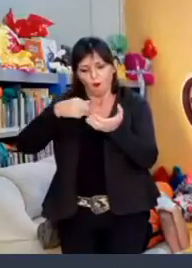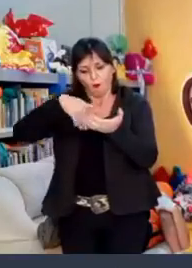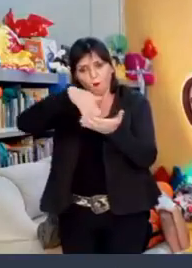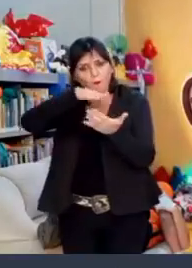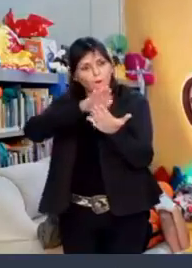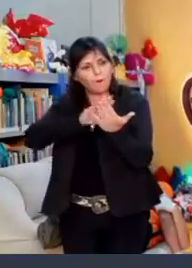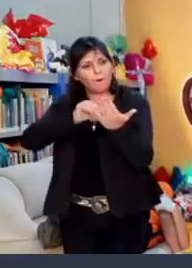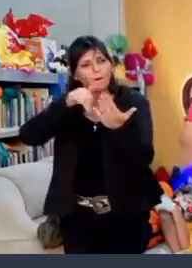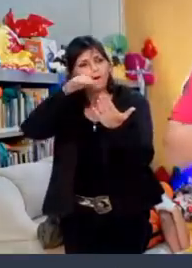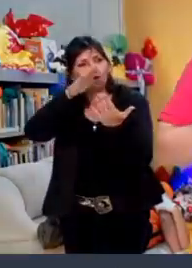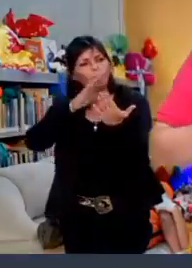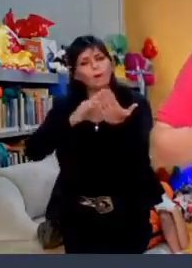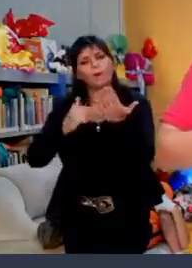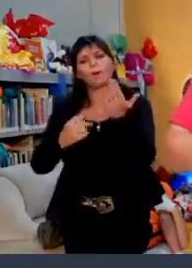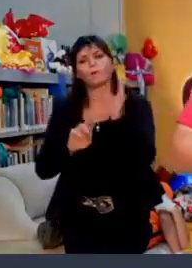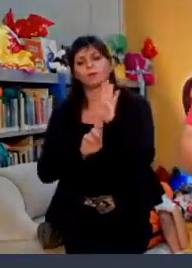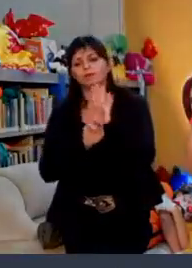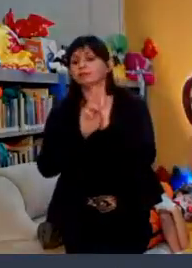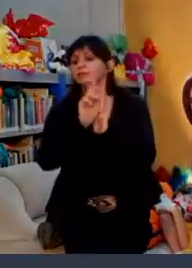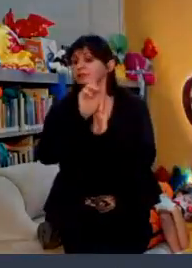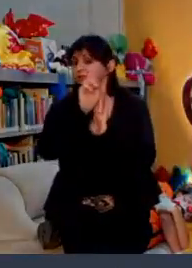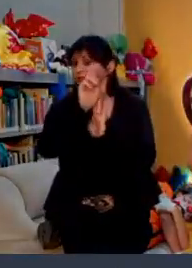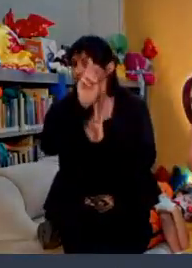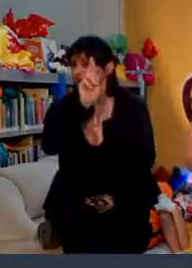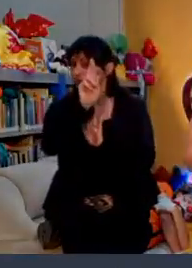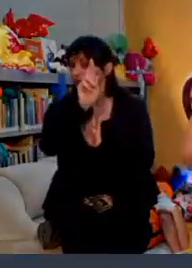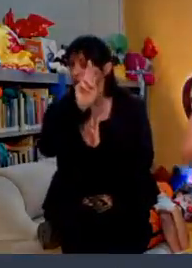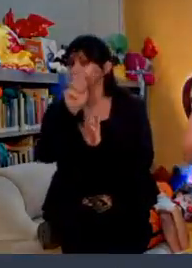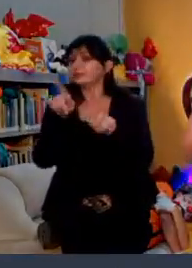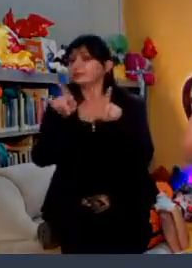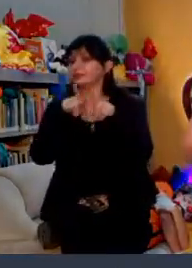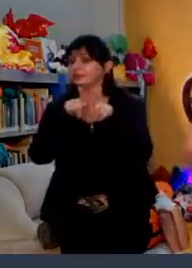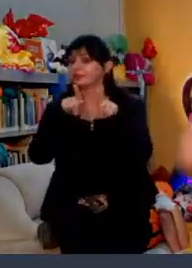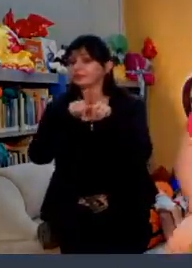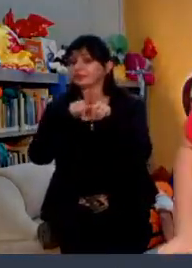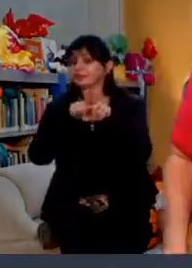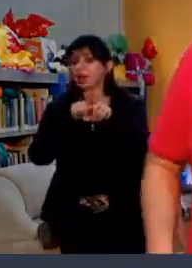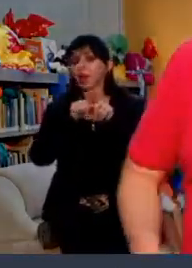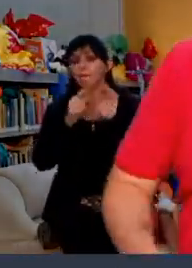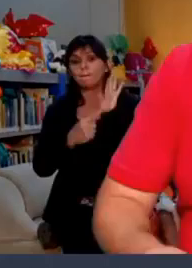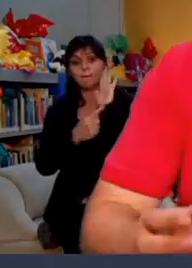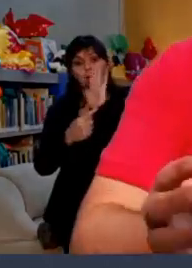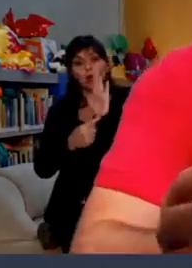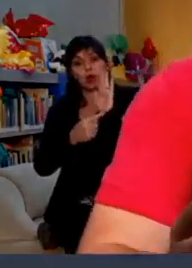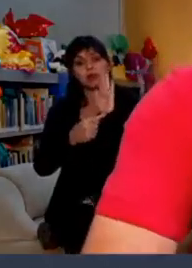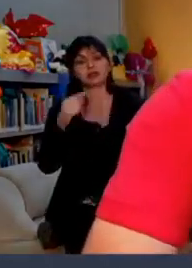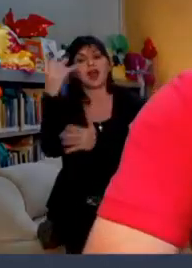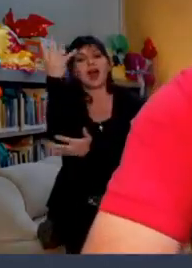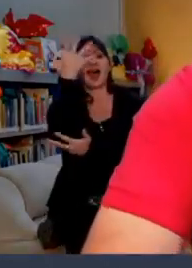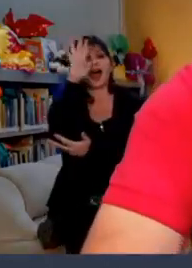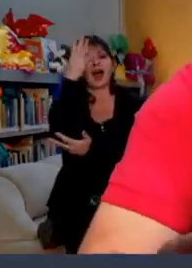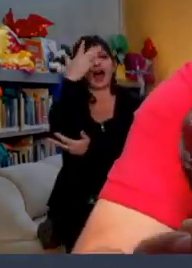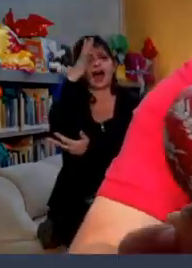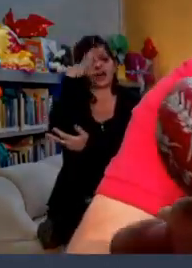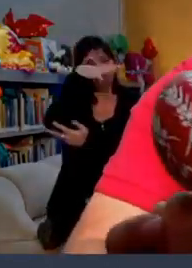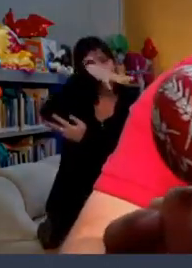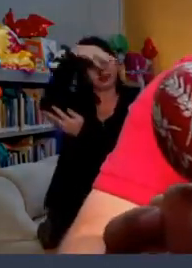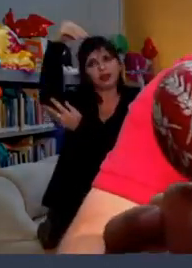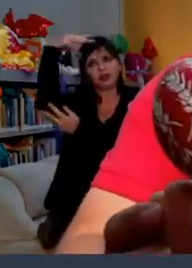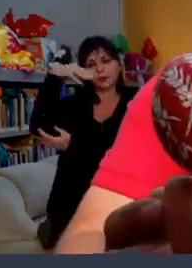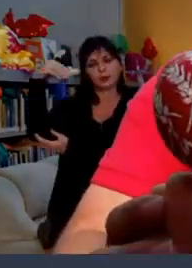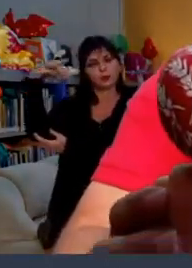Aqui, ó, um ovinho que representa, então, o ramo. Aqui, deixa eu botar mais pertinho para vocês enxergarem.